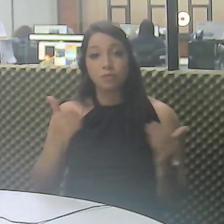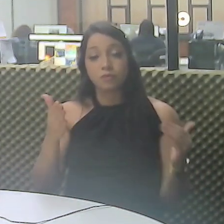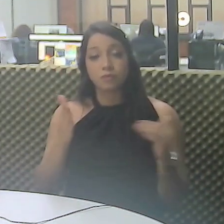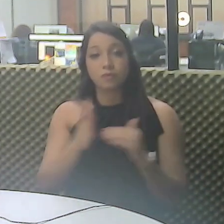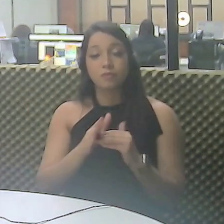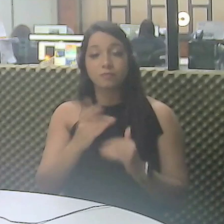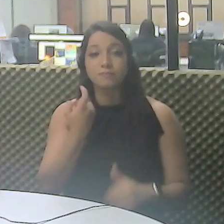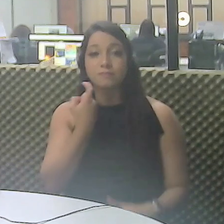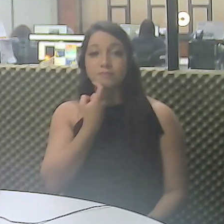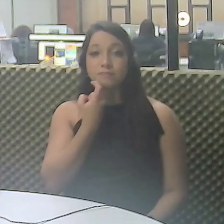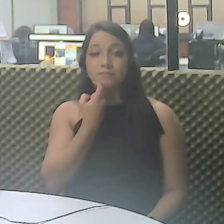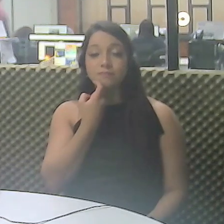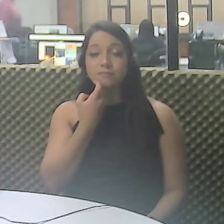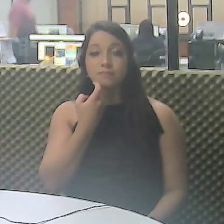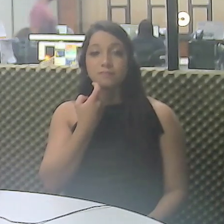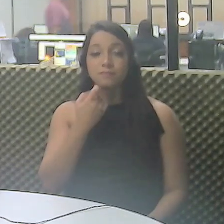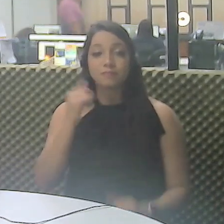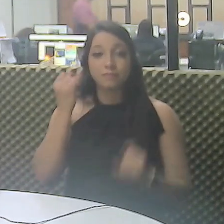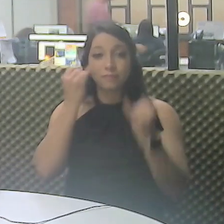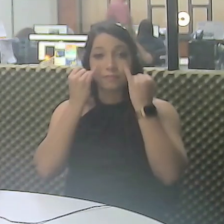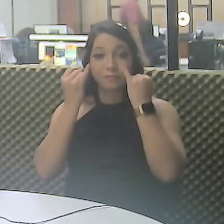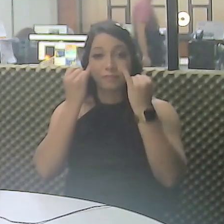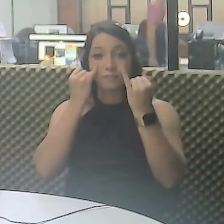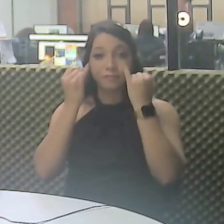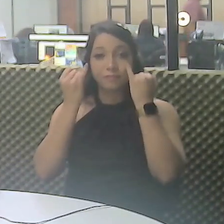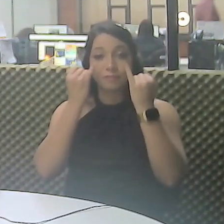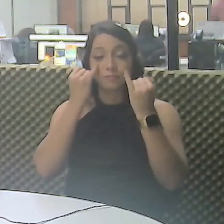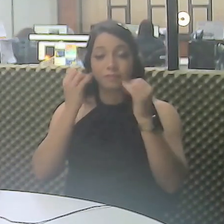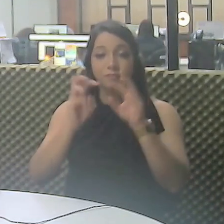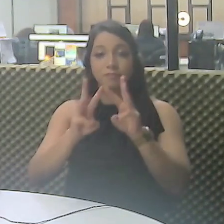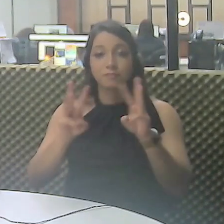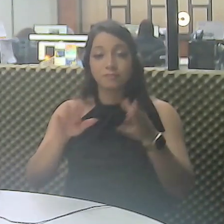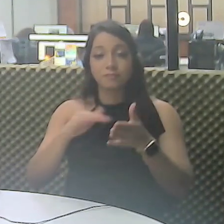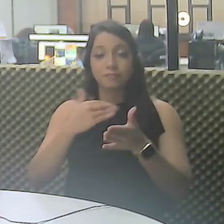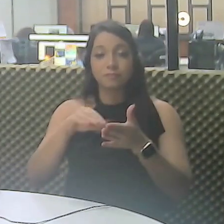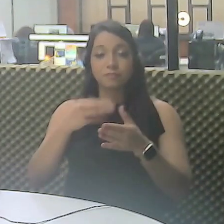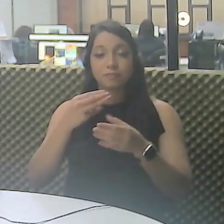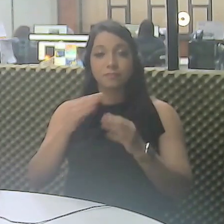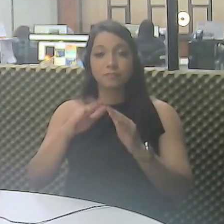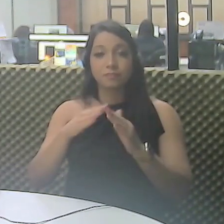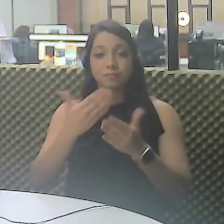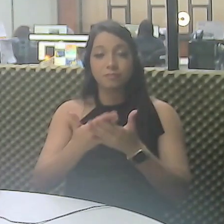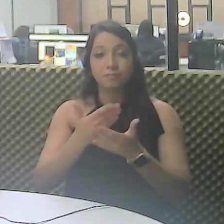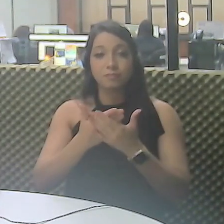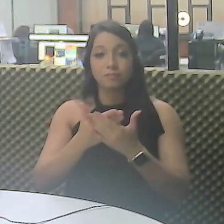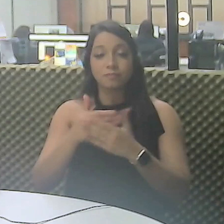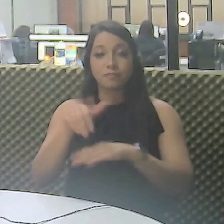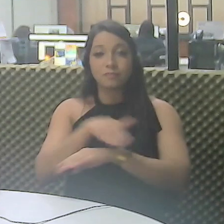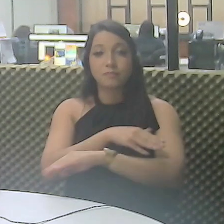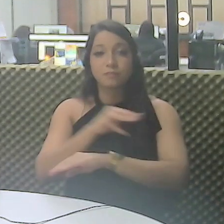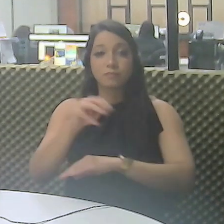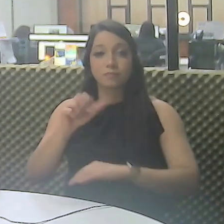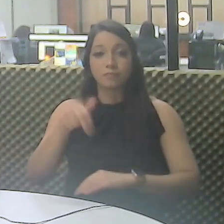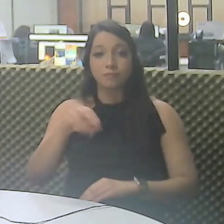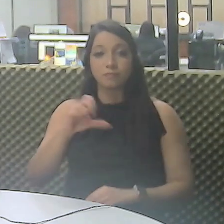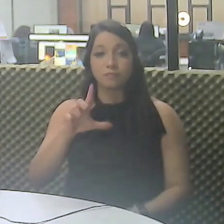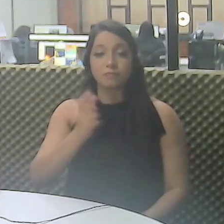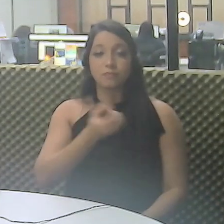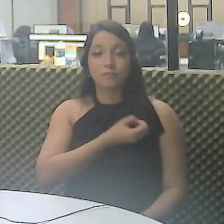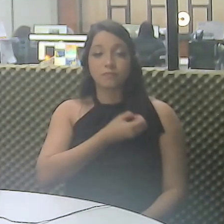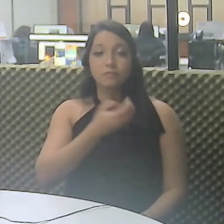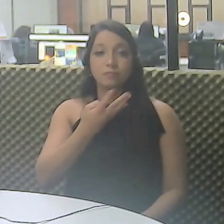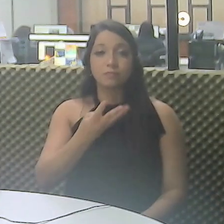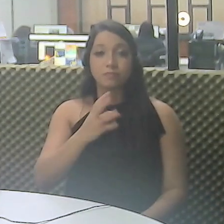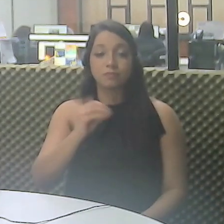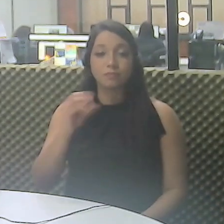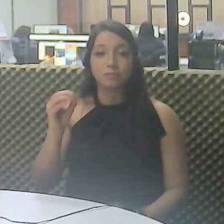próxima sexta-feira. Mais informações podem ser obtidas na Secretaria da Escola, que fica na Avenida Manuel Lúcio, número